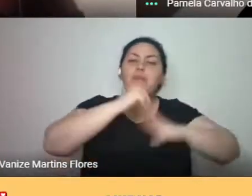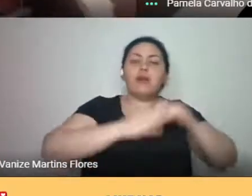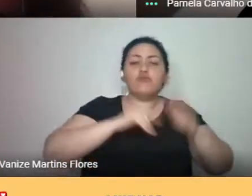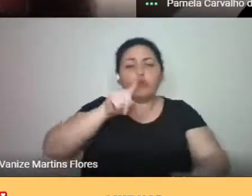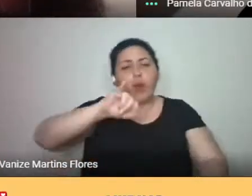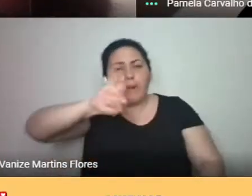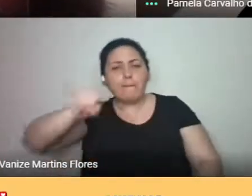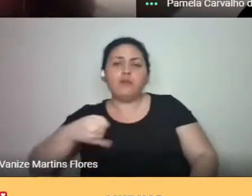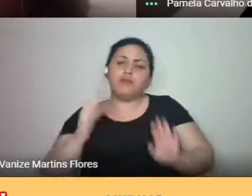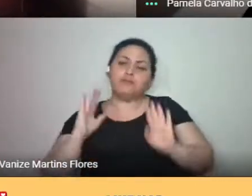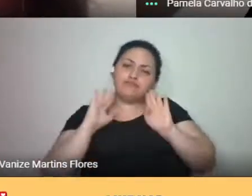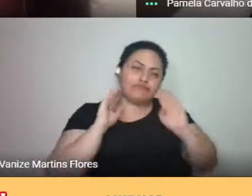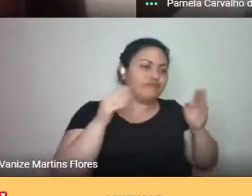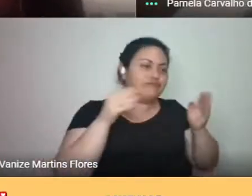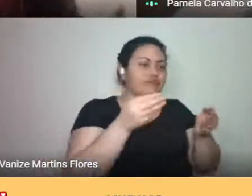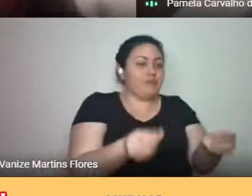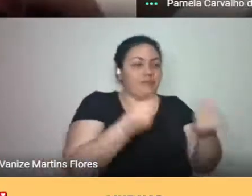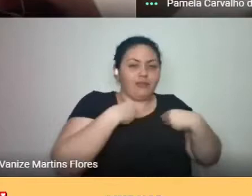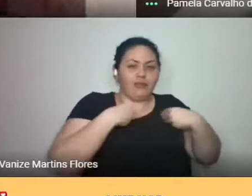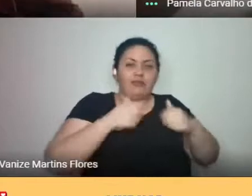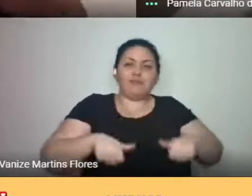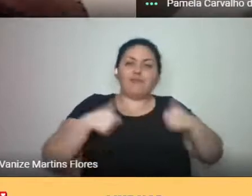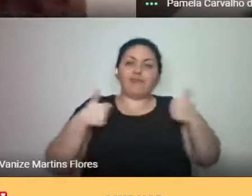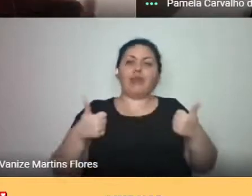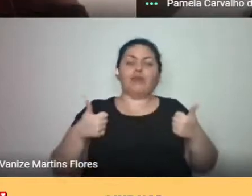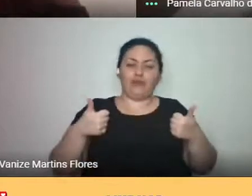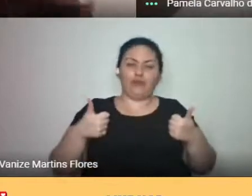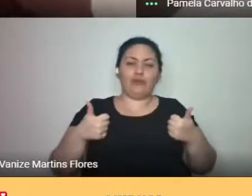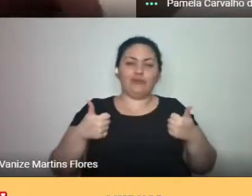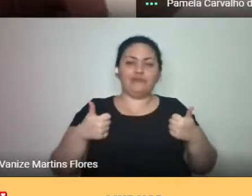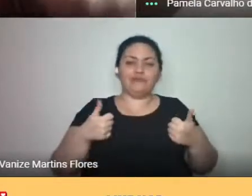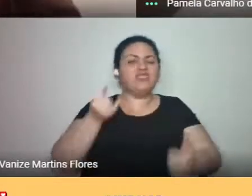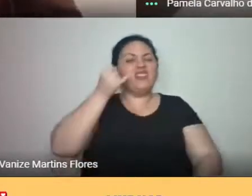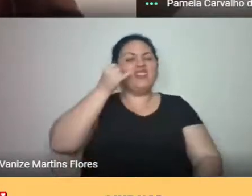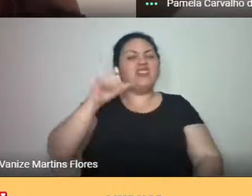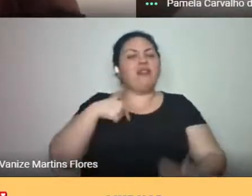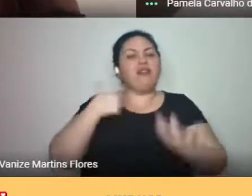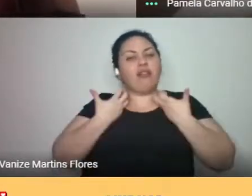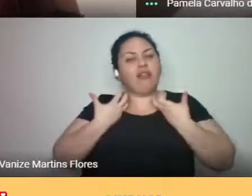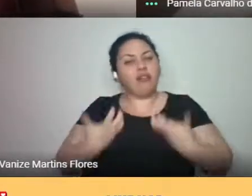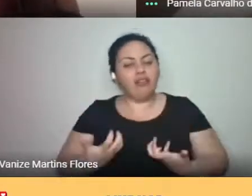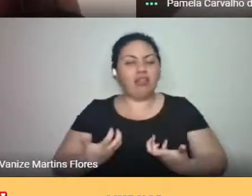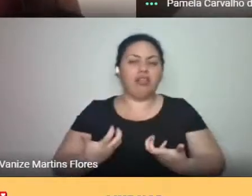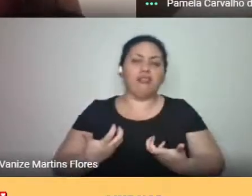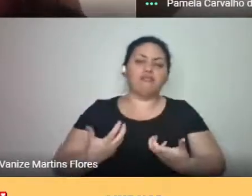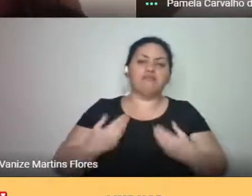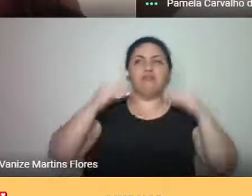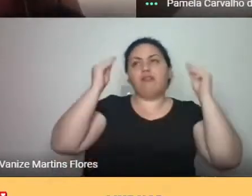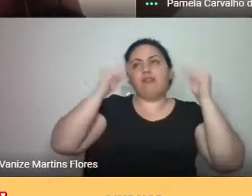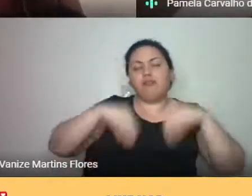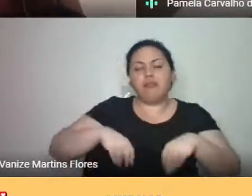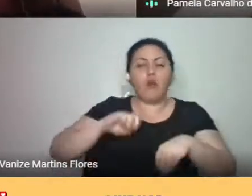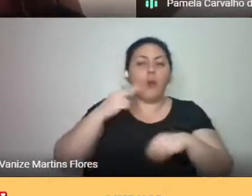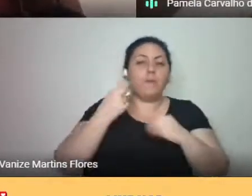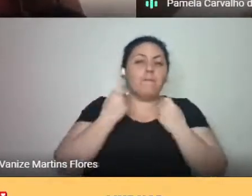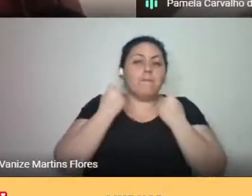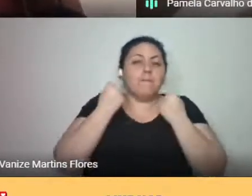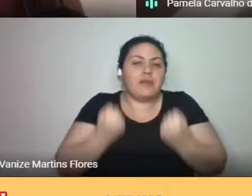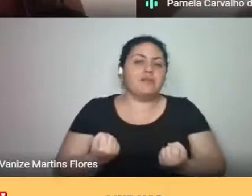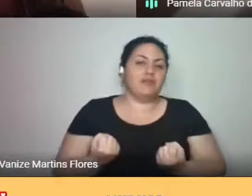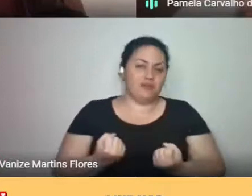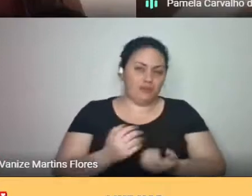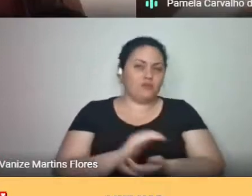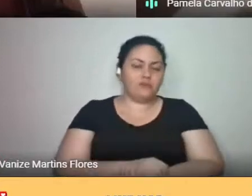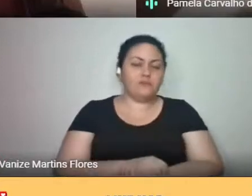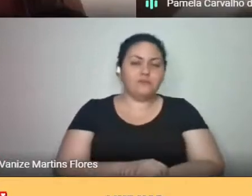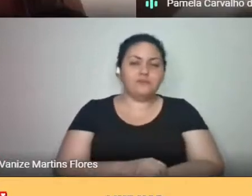mão para me sentir melhor, para não me sentir tão cansada ou com essa sensação de sobrecarga? Eu acho que dá